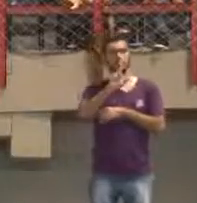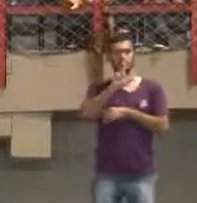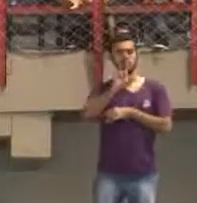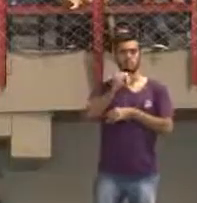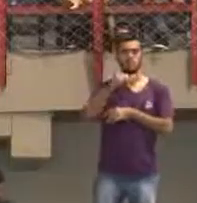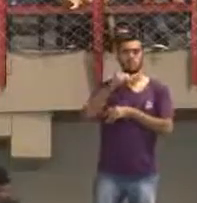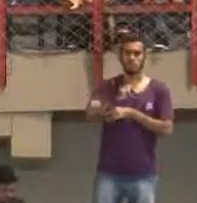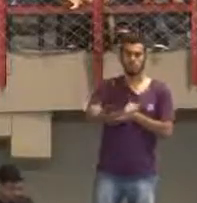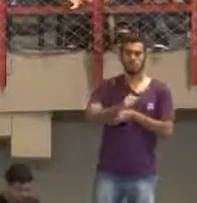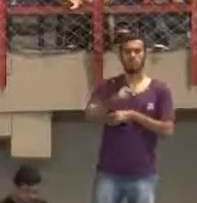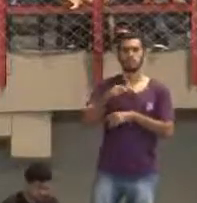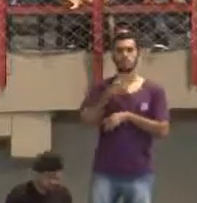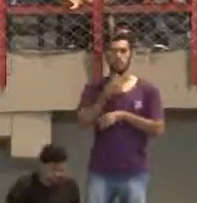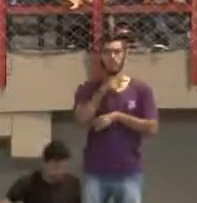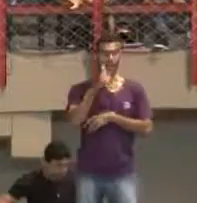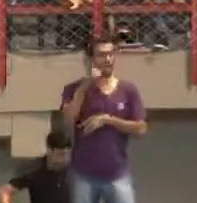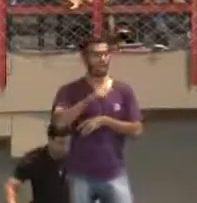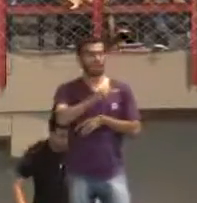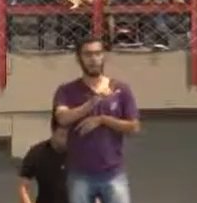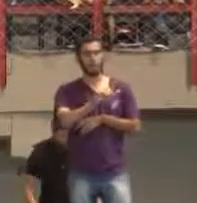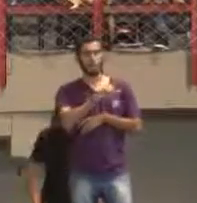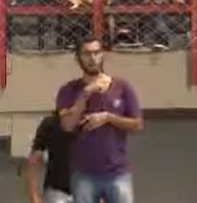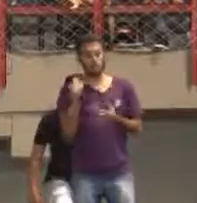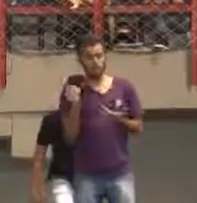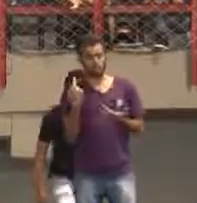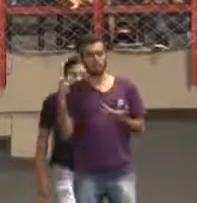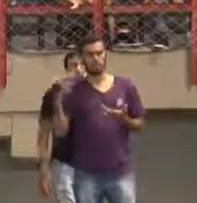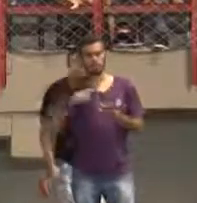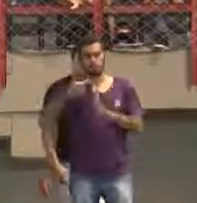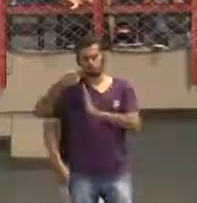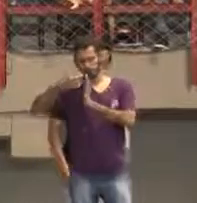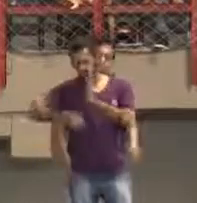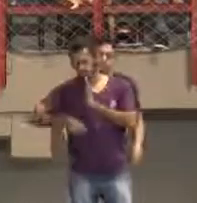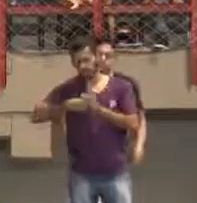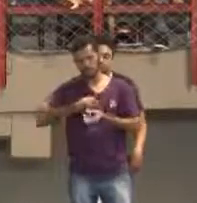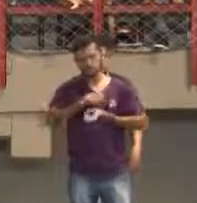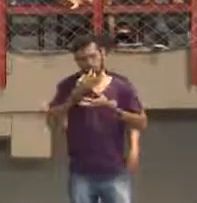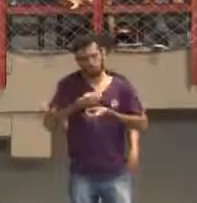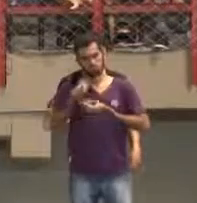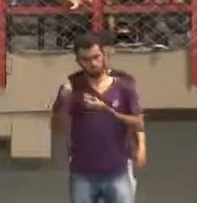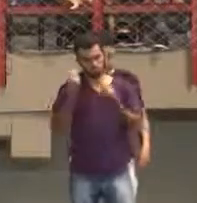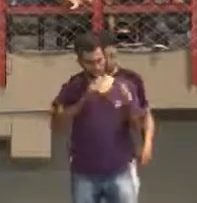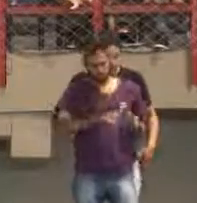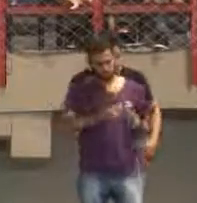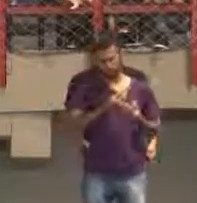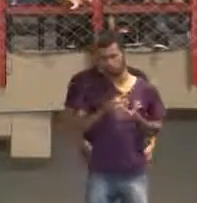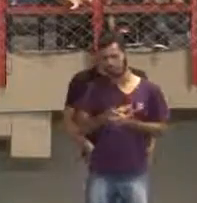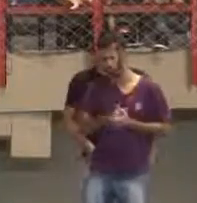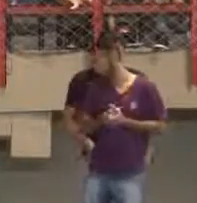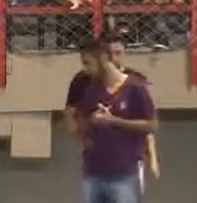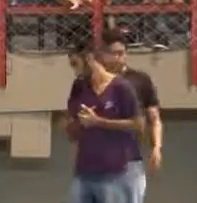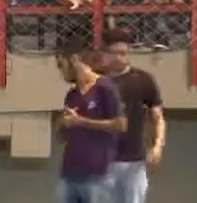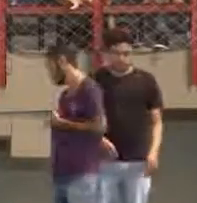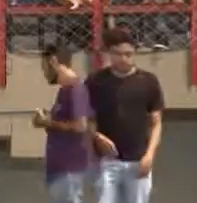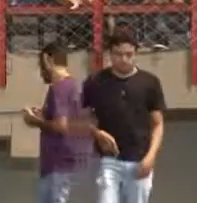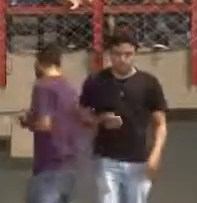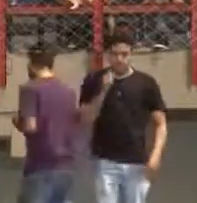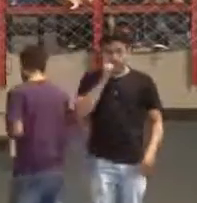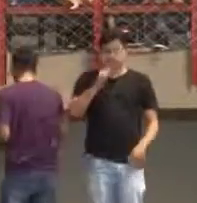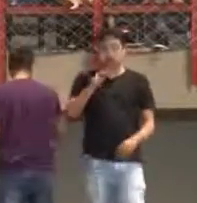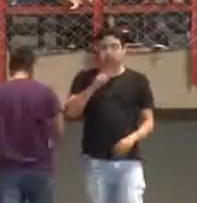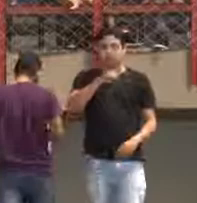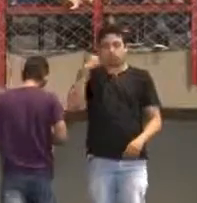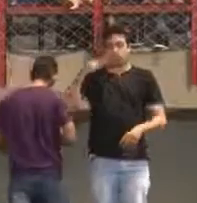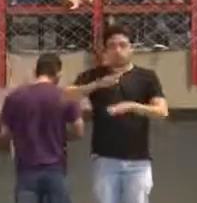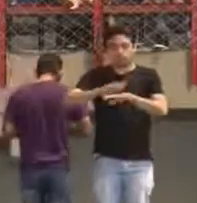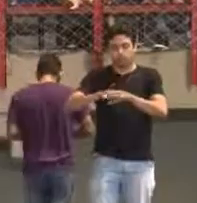a mulher dele morre e ele faz esse poema para Carolina né é um dos poemas mais bonito que tem principalmente que ela morre e ele